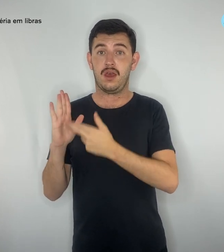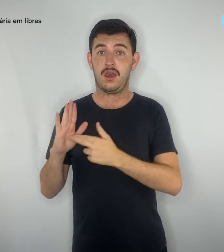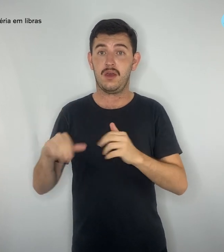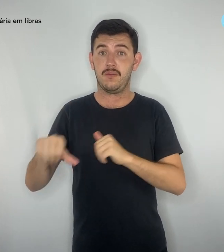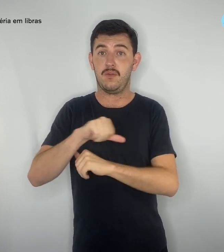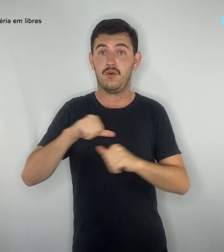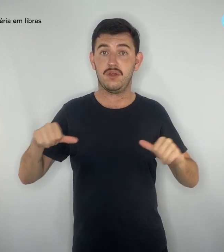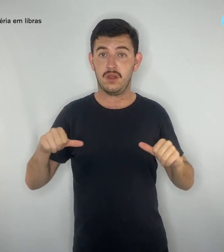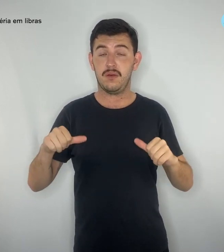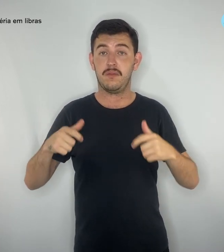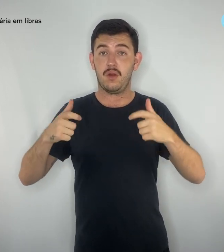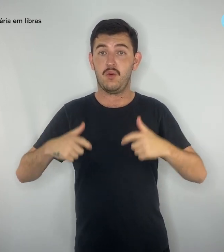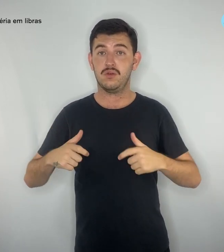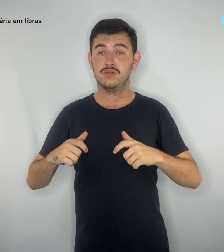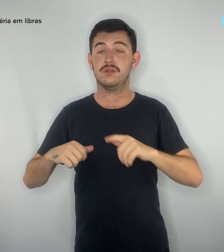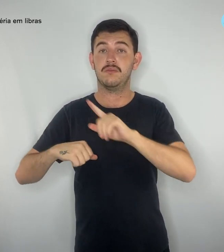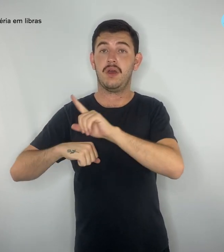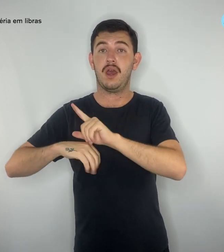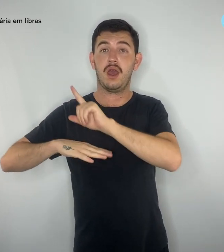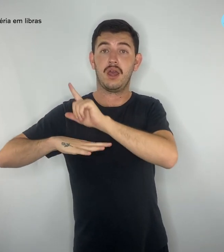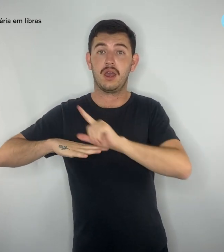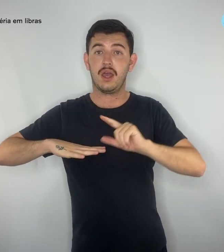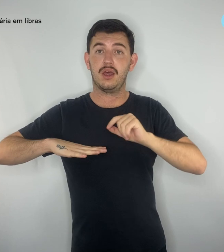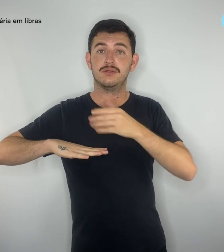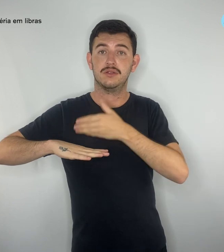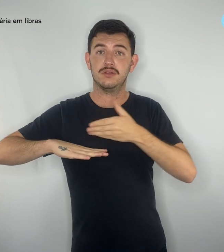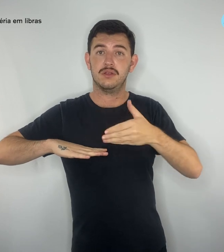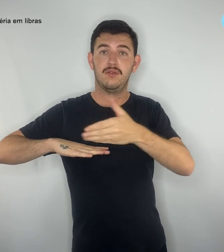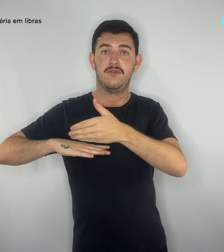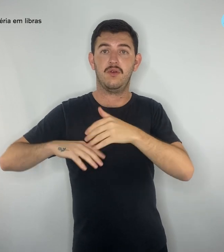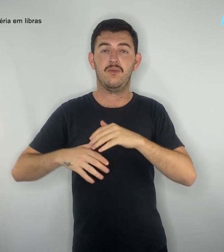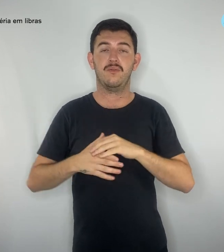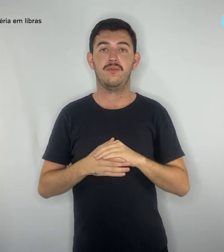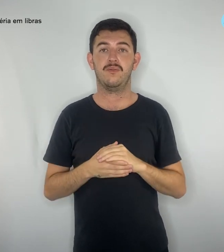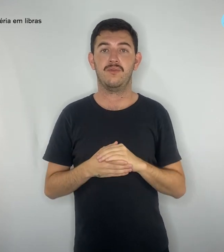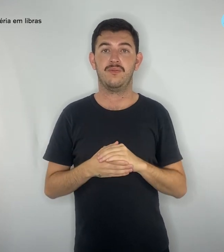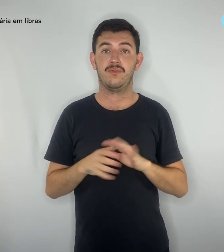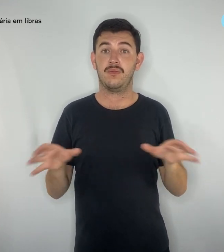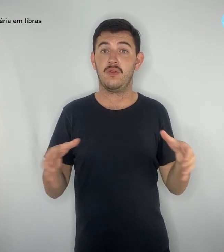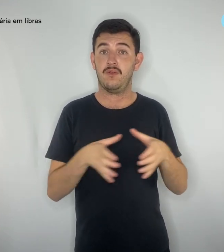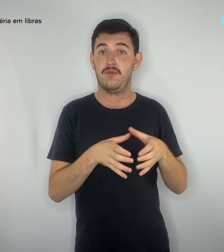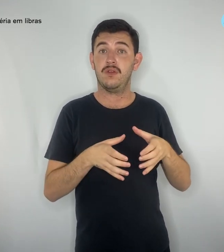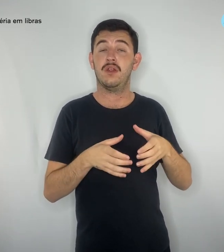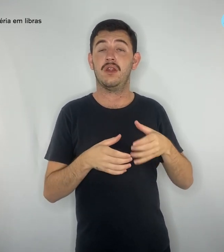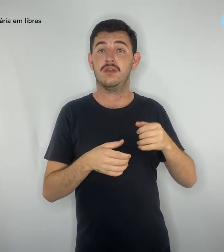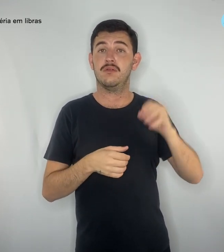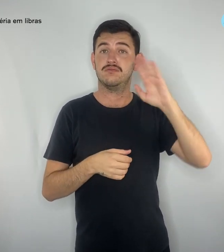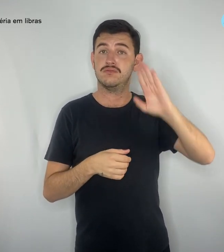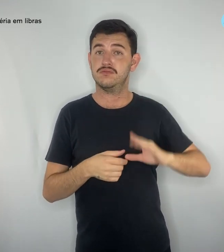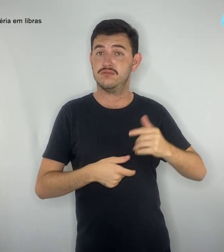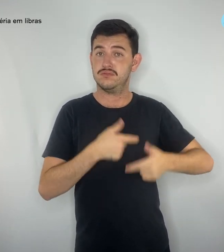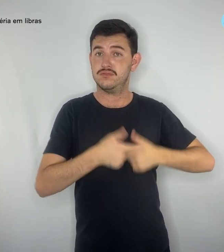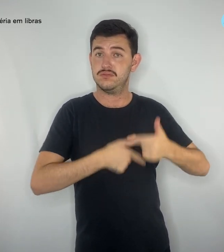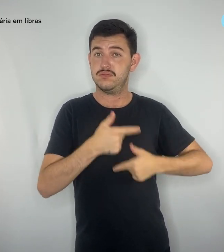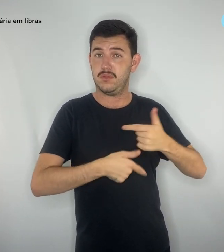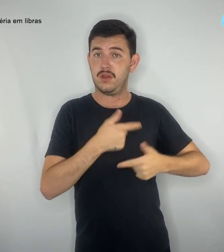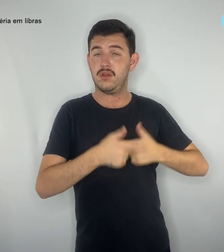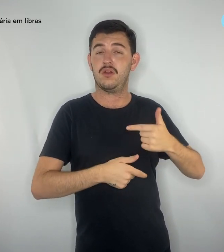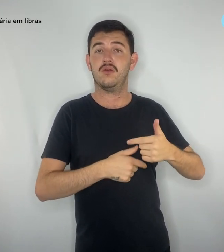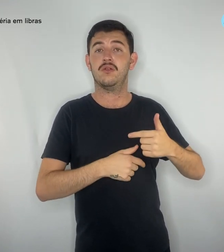Confederação Nacional dos Trabalhadores em Educação analisou o texto do projeto de lei apresentado